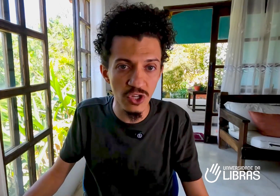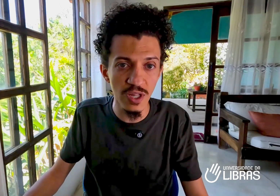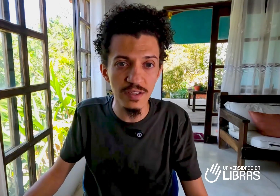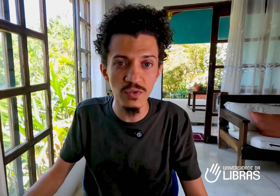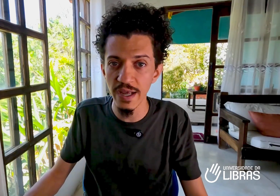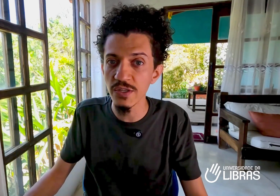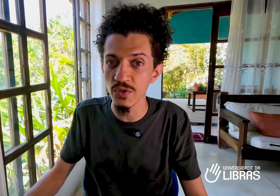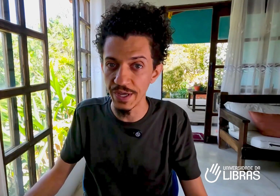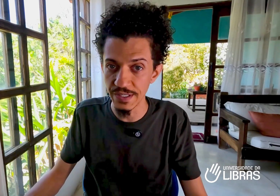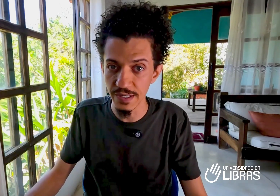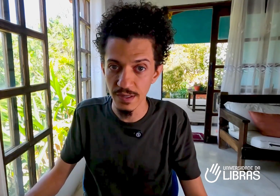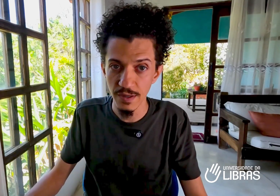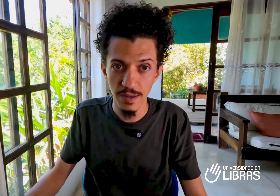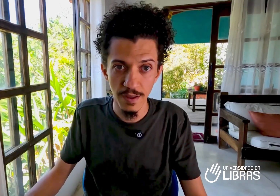tantas conexões.